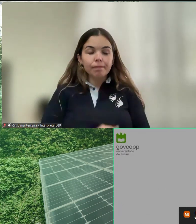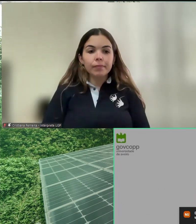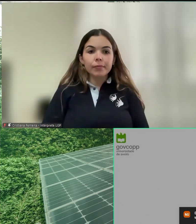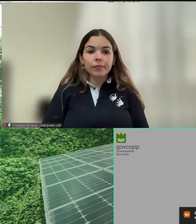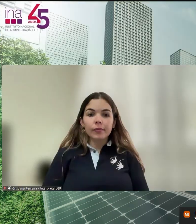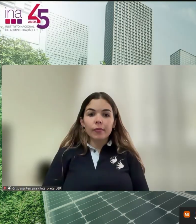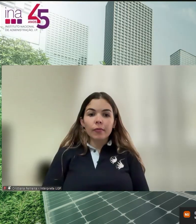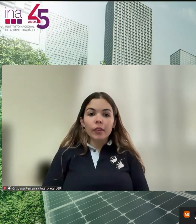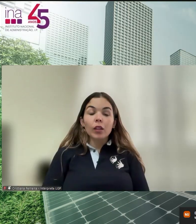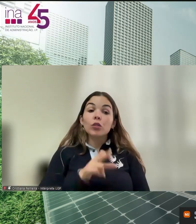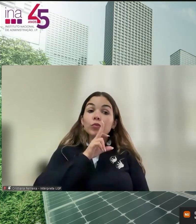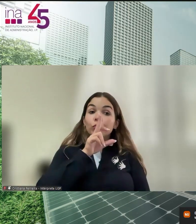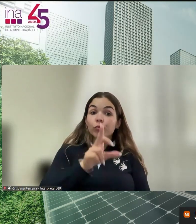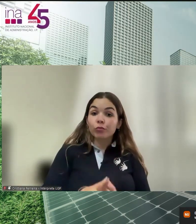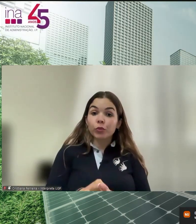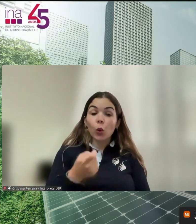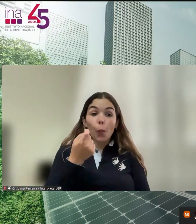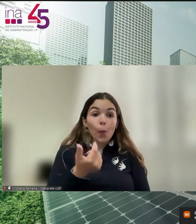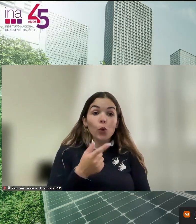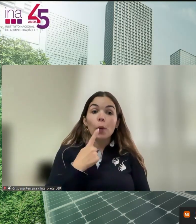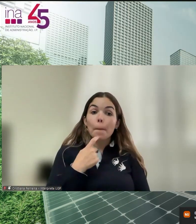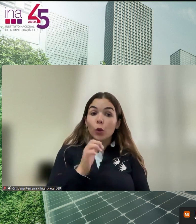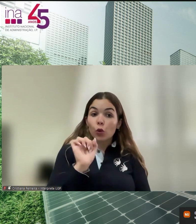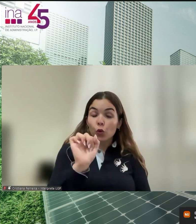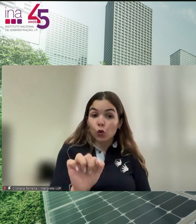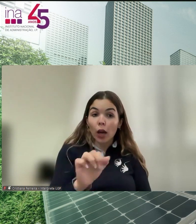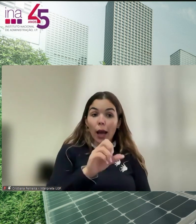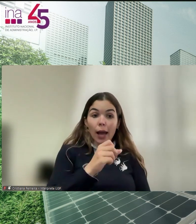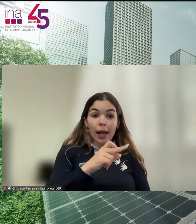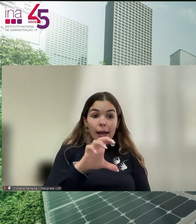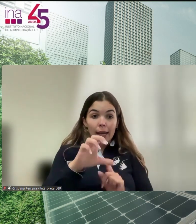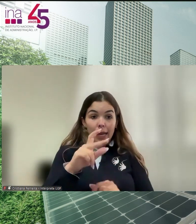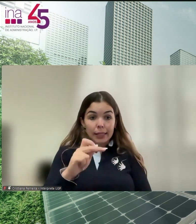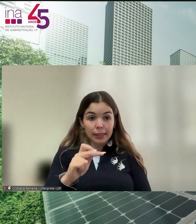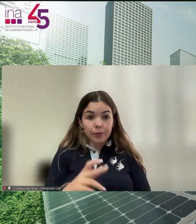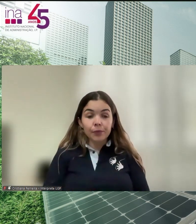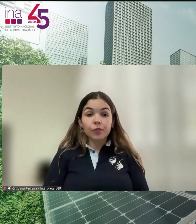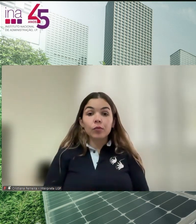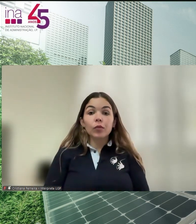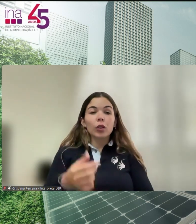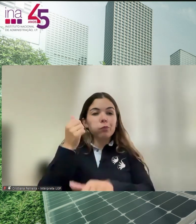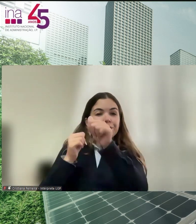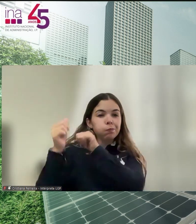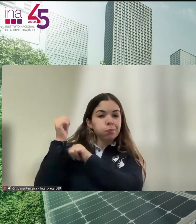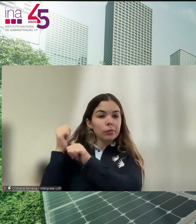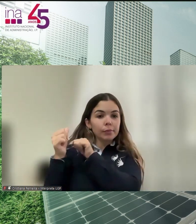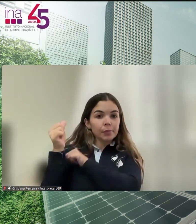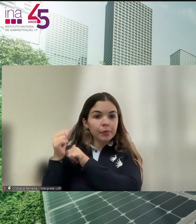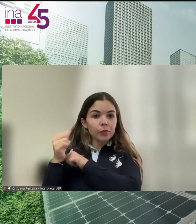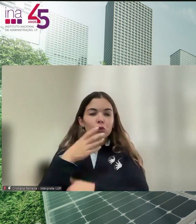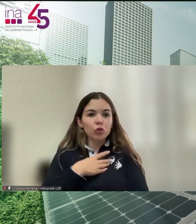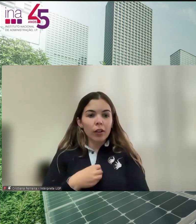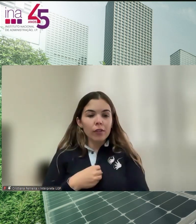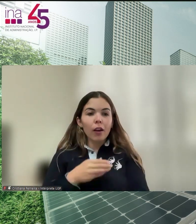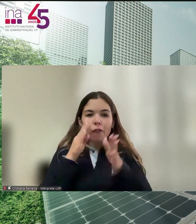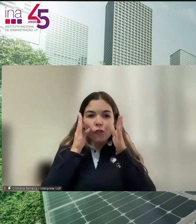Para responder um pouco à sua pergunta, Graça, gostaria de voltar um pouco atrás e